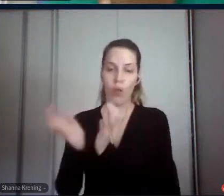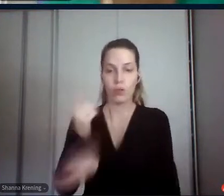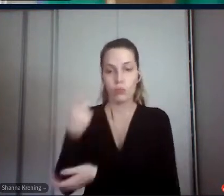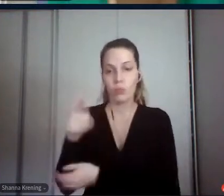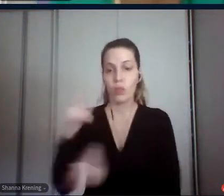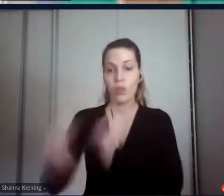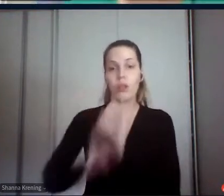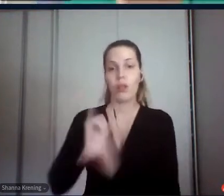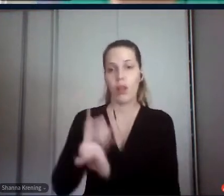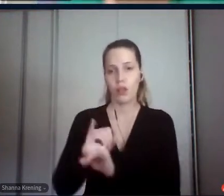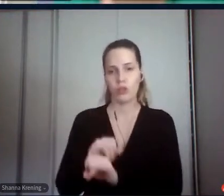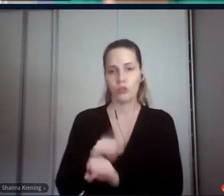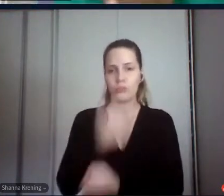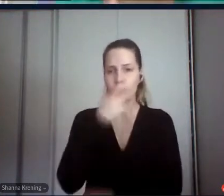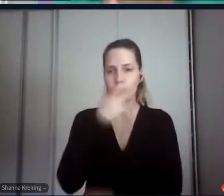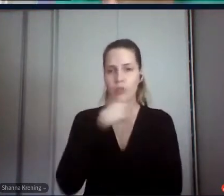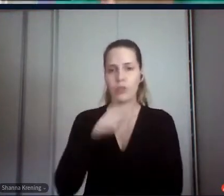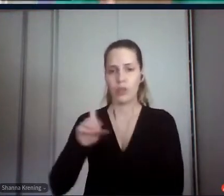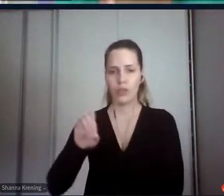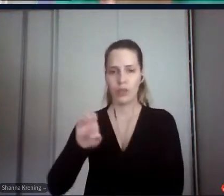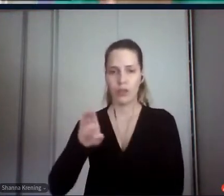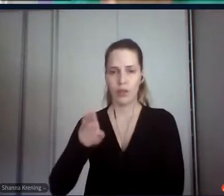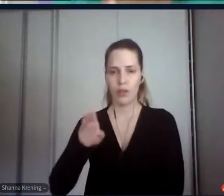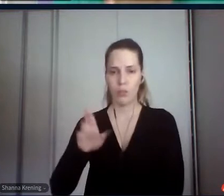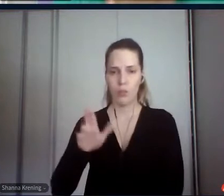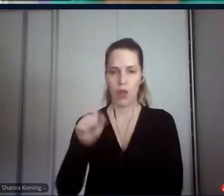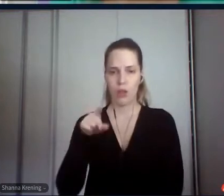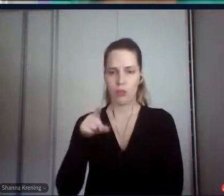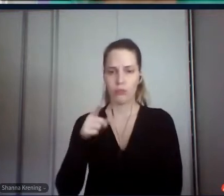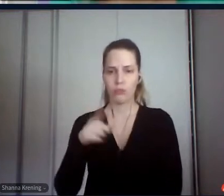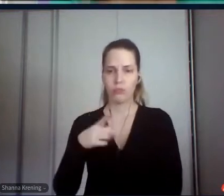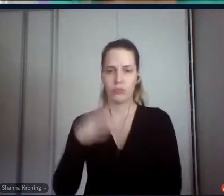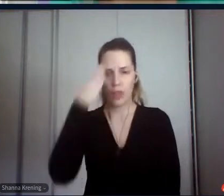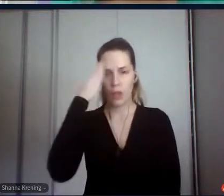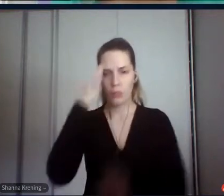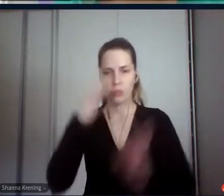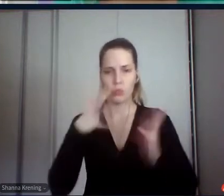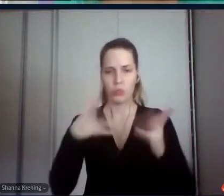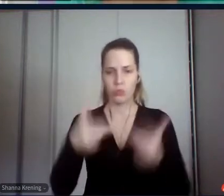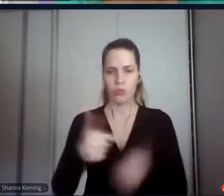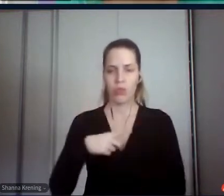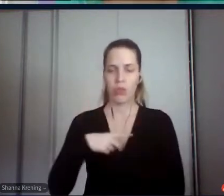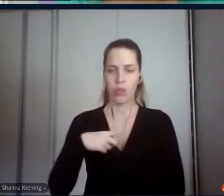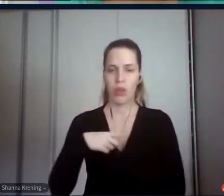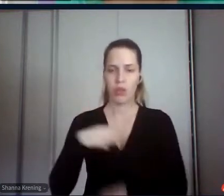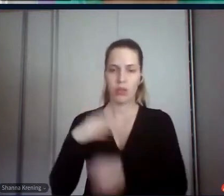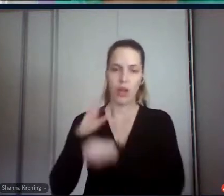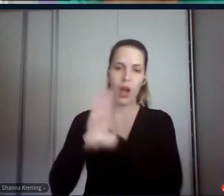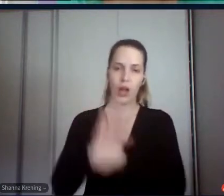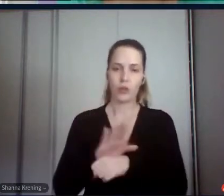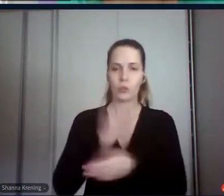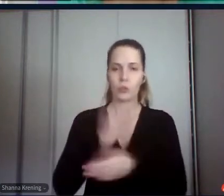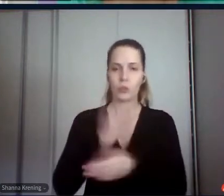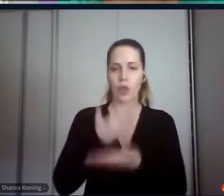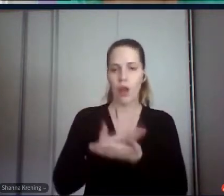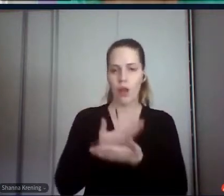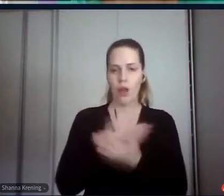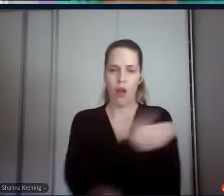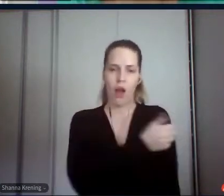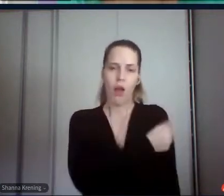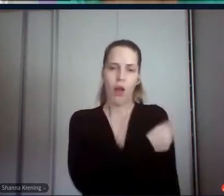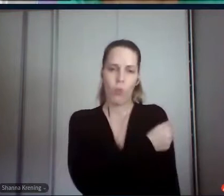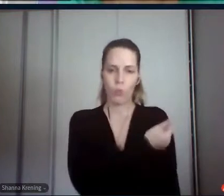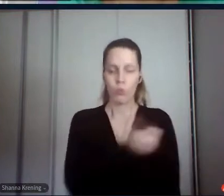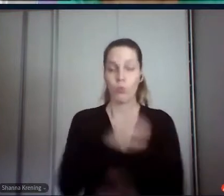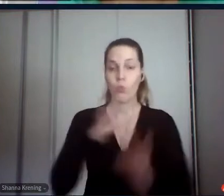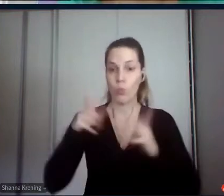que têm auxílio estudantil, né? Exatamente. Todos os alunos que que recebem, né,